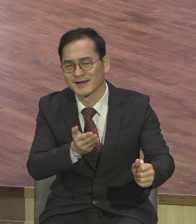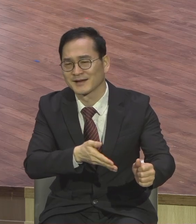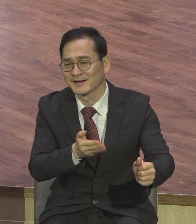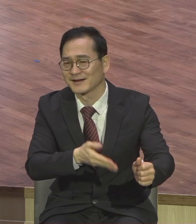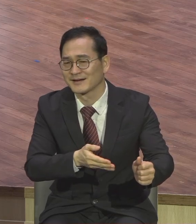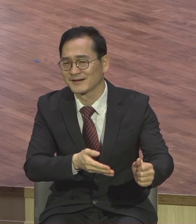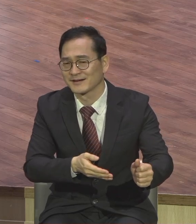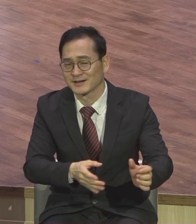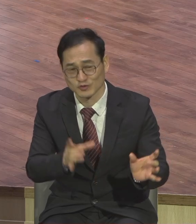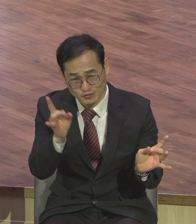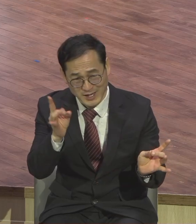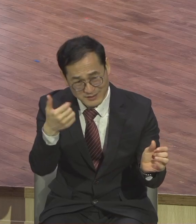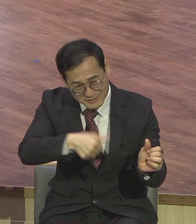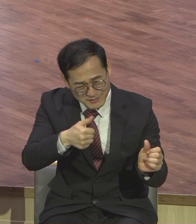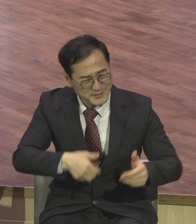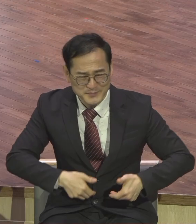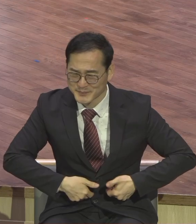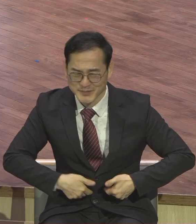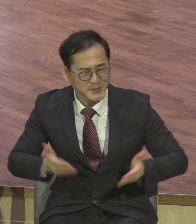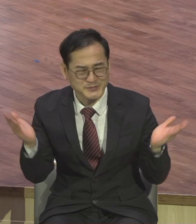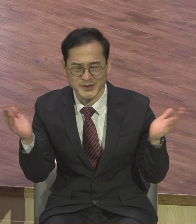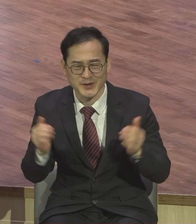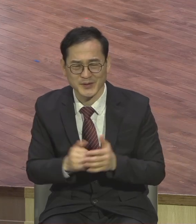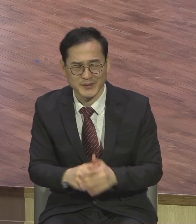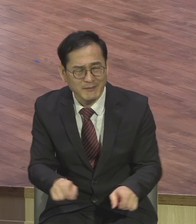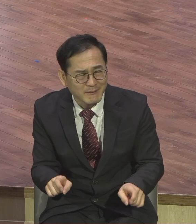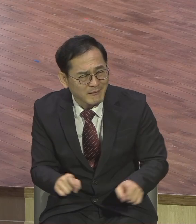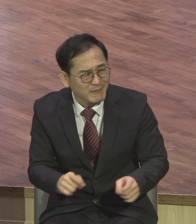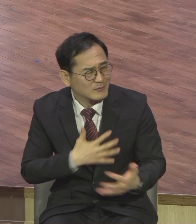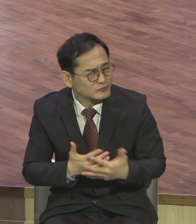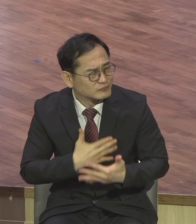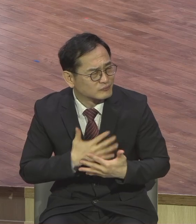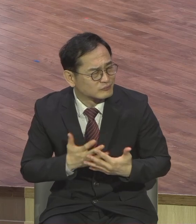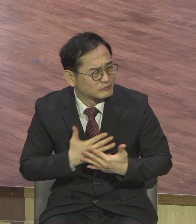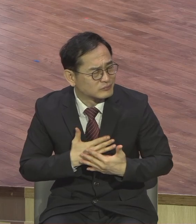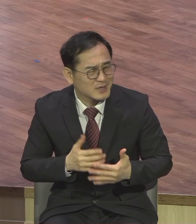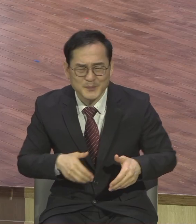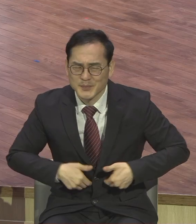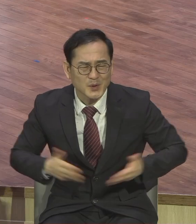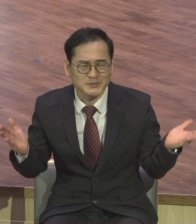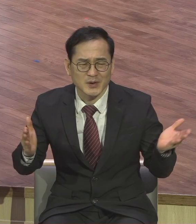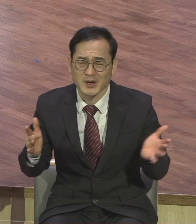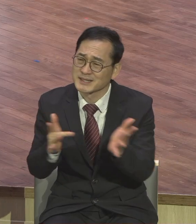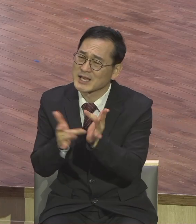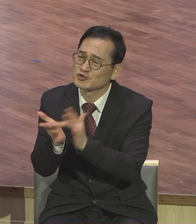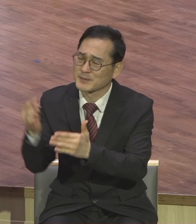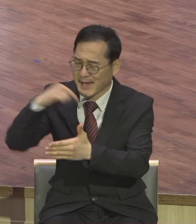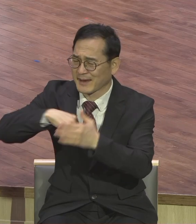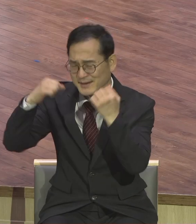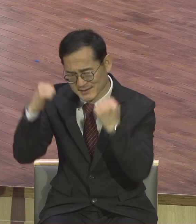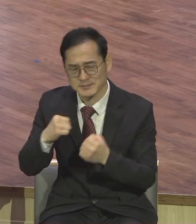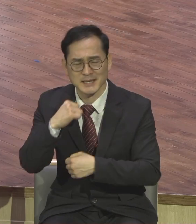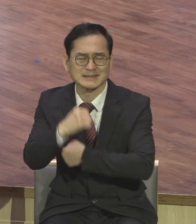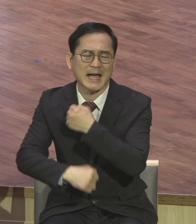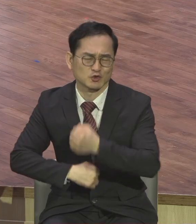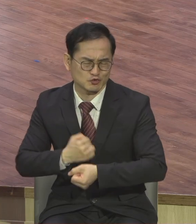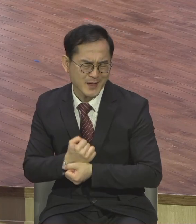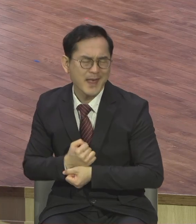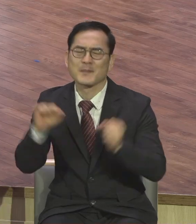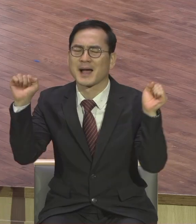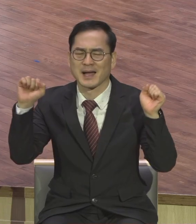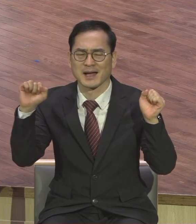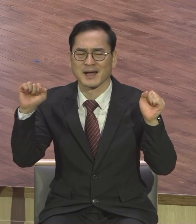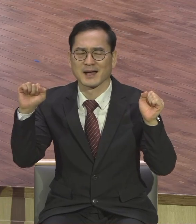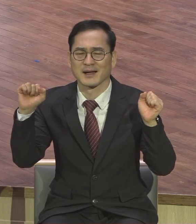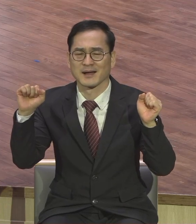필요 없습니다. 제사 지낼 필요 없습니다. 이제는 벌벌 떨면서 살 필요 없습니다. 예수 안에서 완전 자유니 해방된 삶을 오늘부터